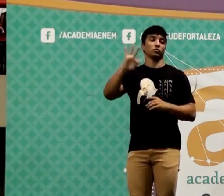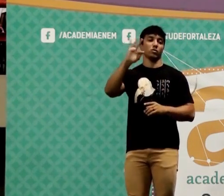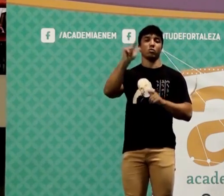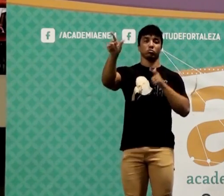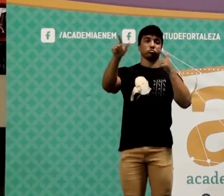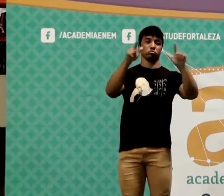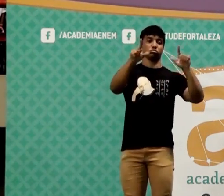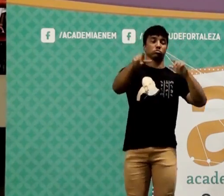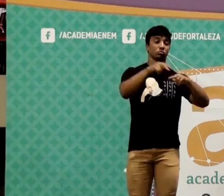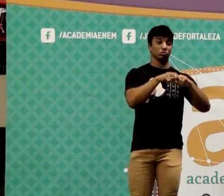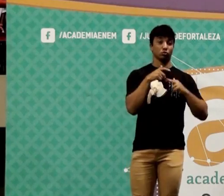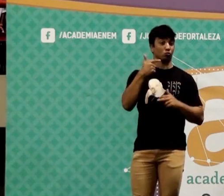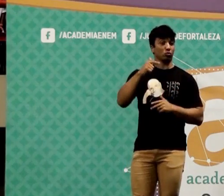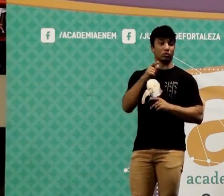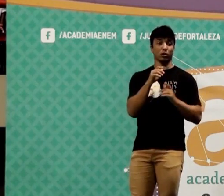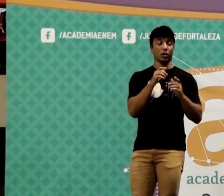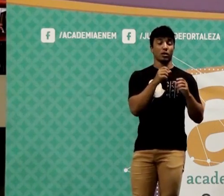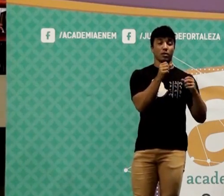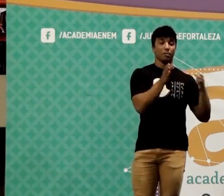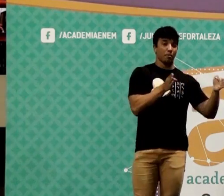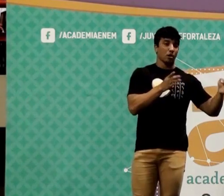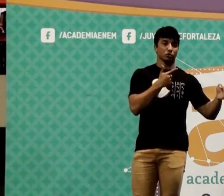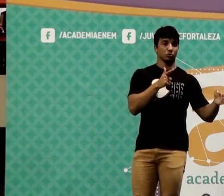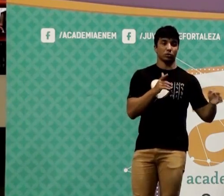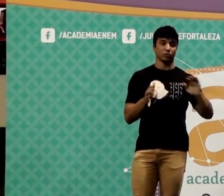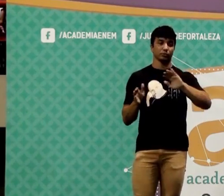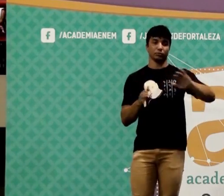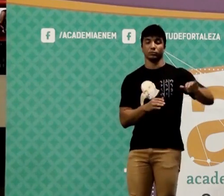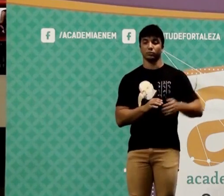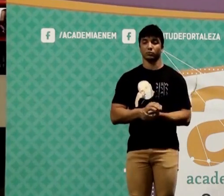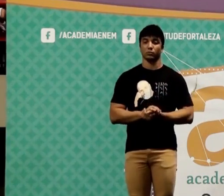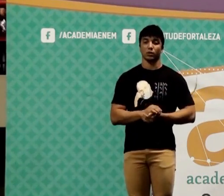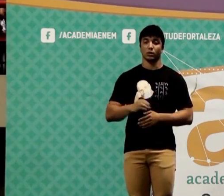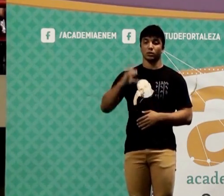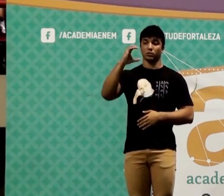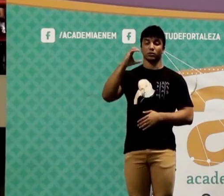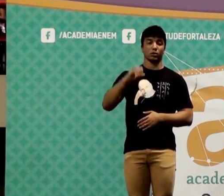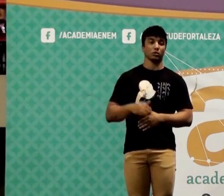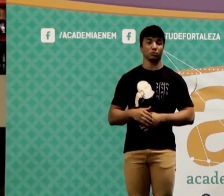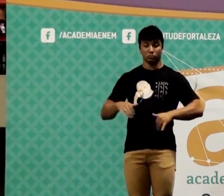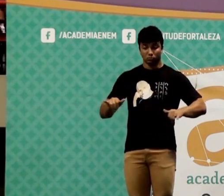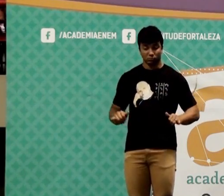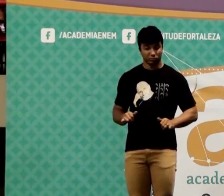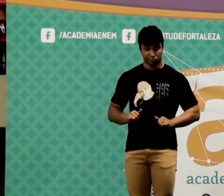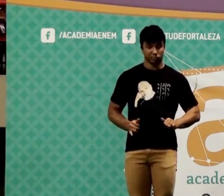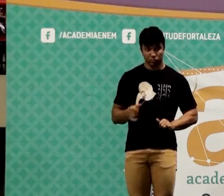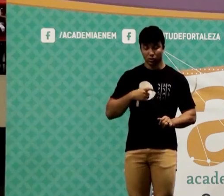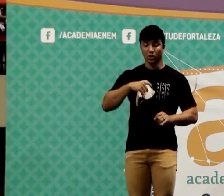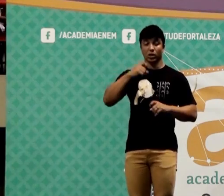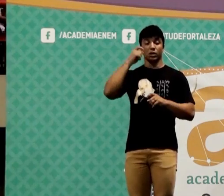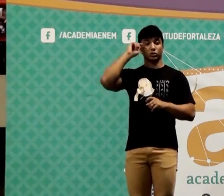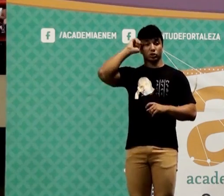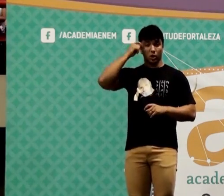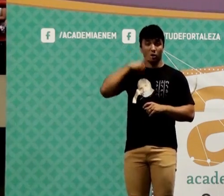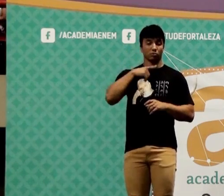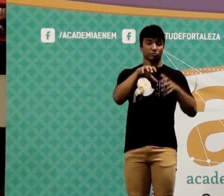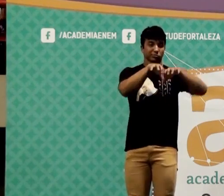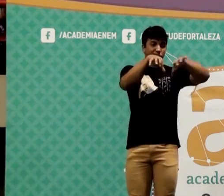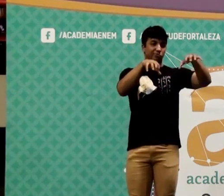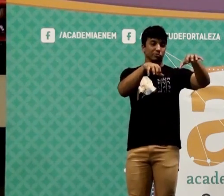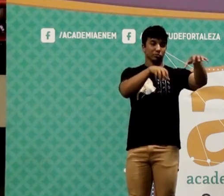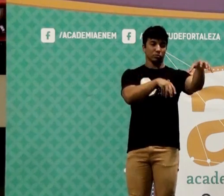Não. Então o item A é a resposta. Porque eu tenho uma pessoa que lá na frente inventa uma história diferente do